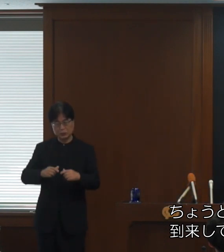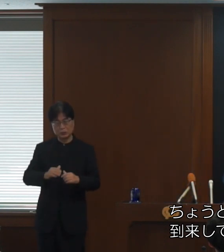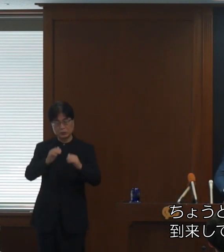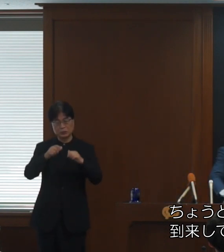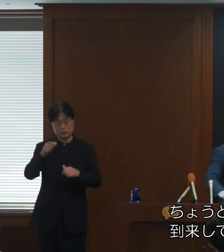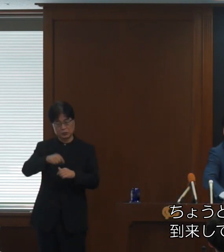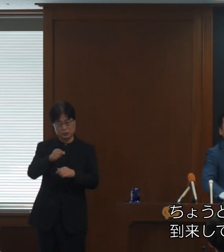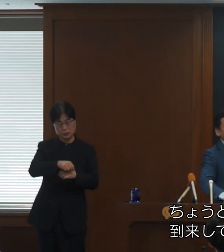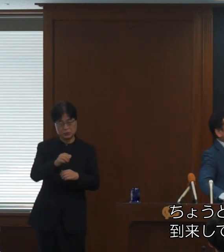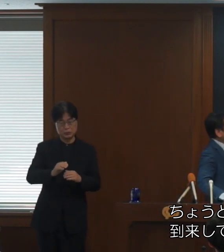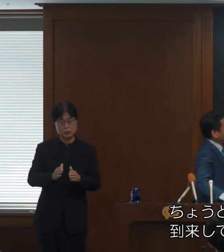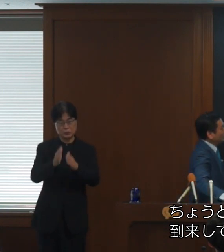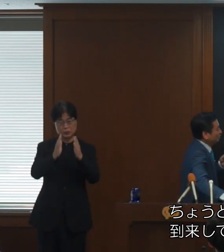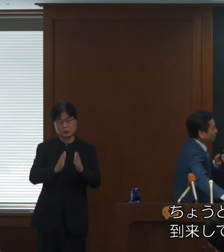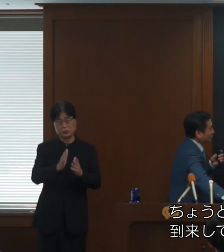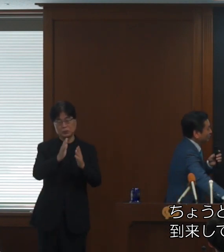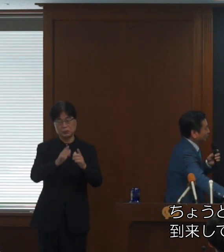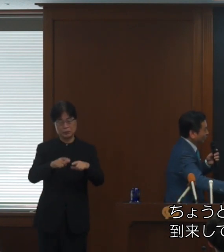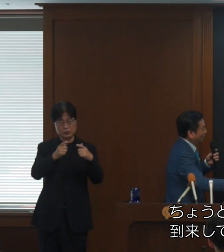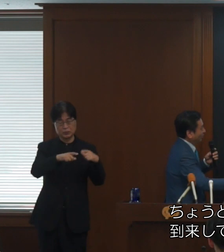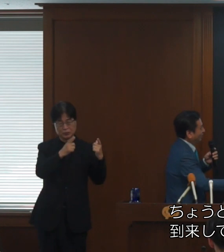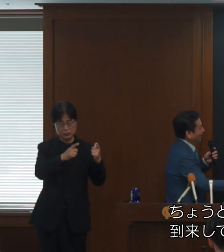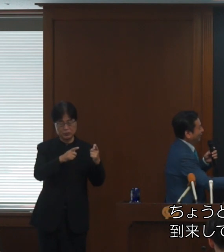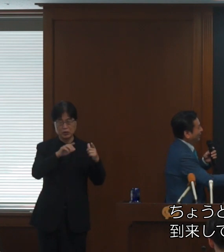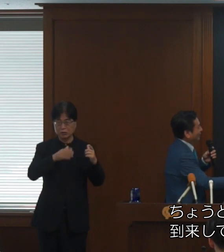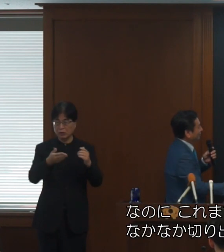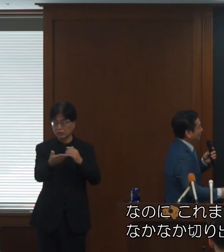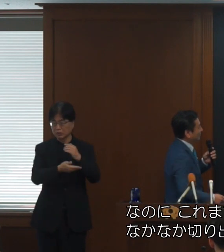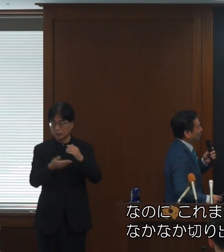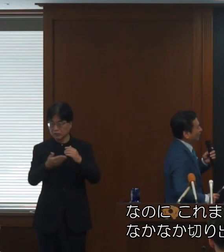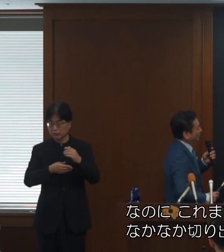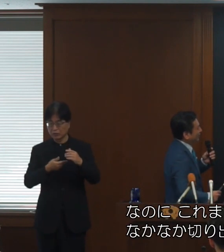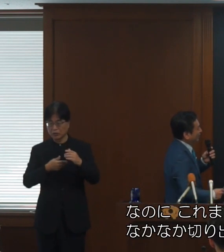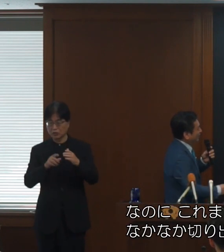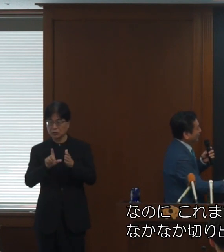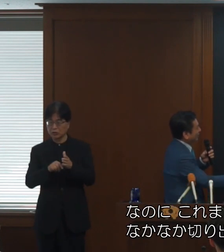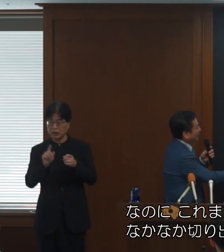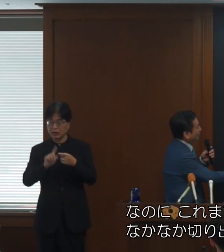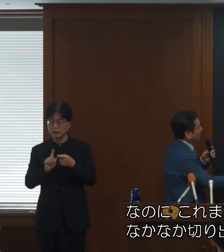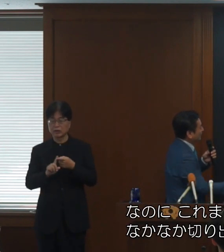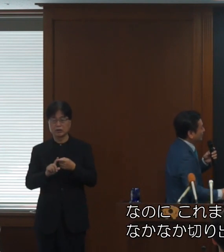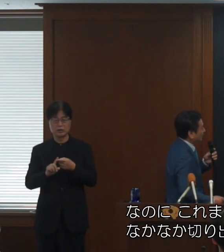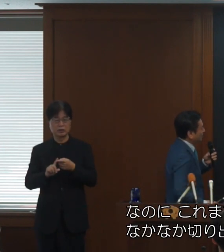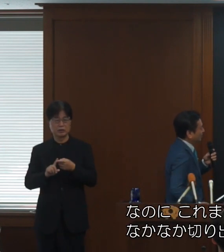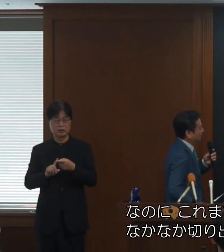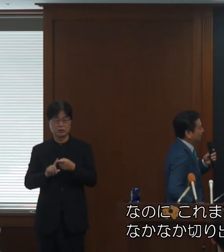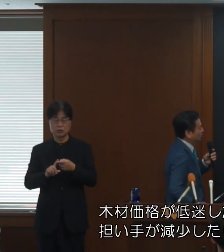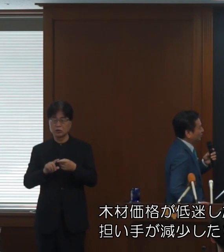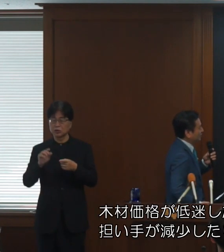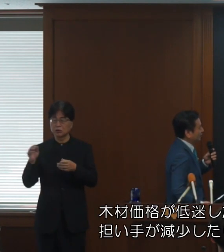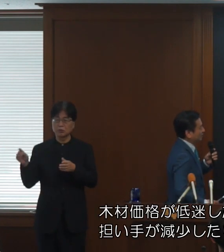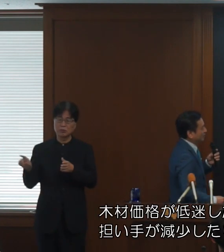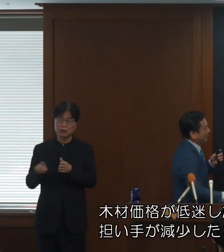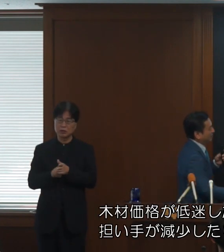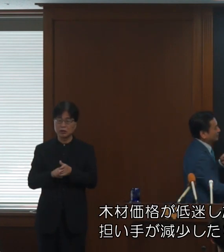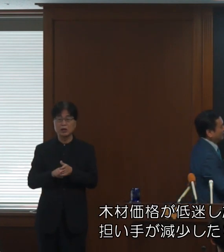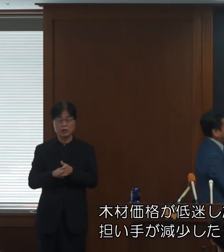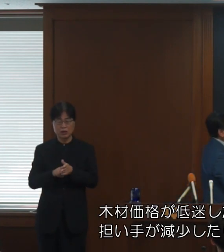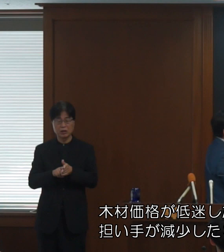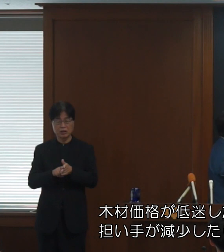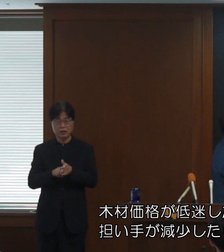収穫時期が到来してるわけですねということなのにこれまで何でなかなか聞き出せなかったかというと